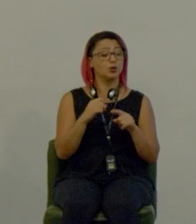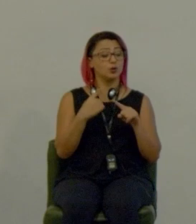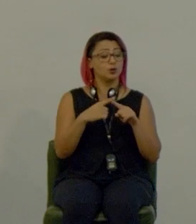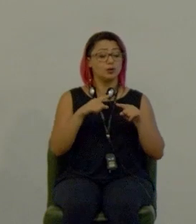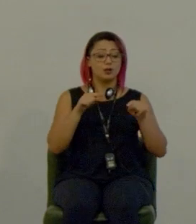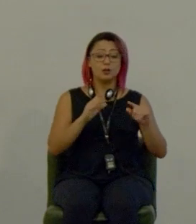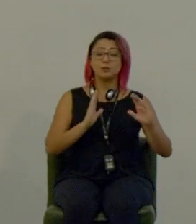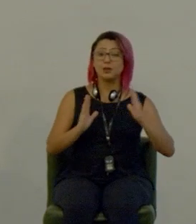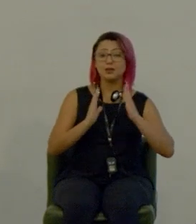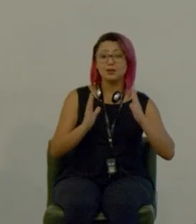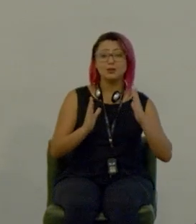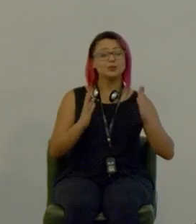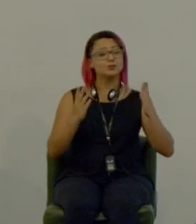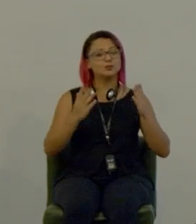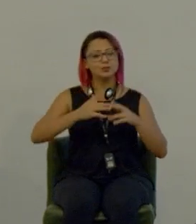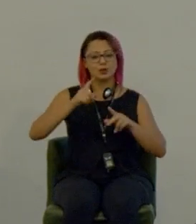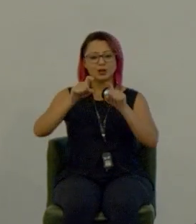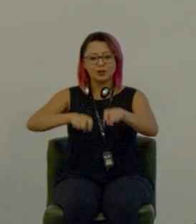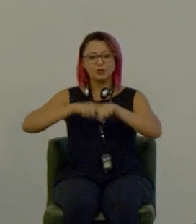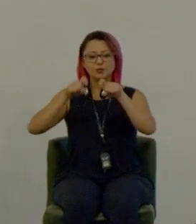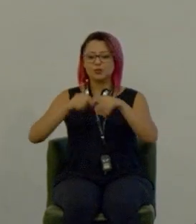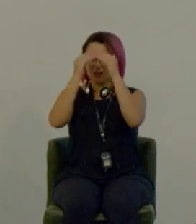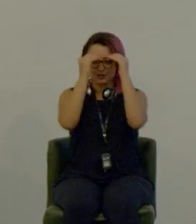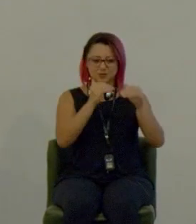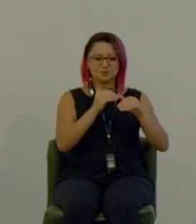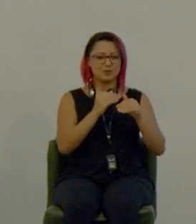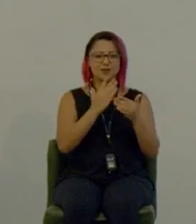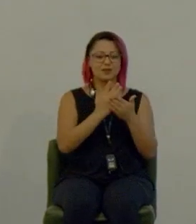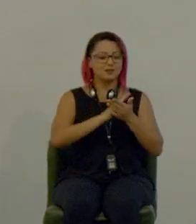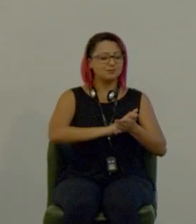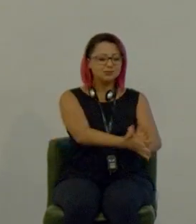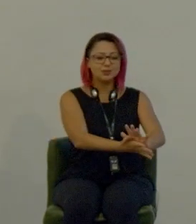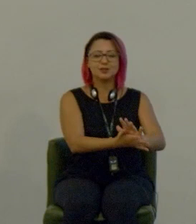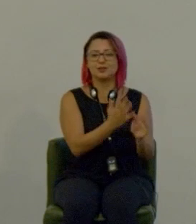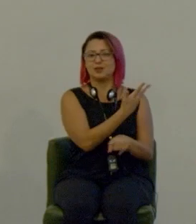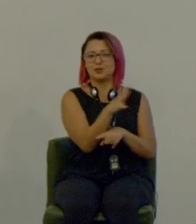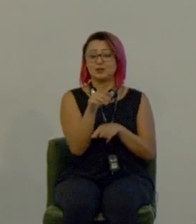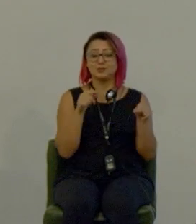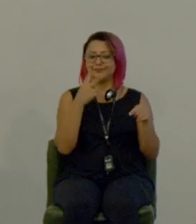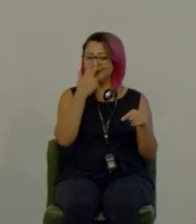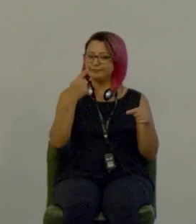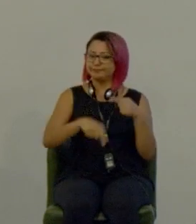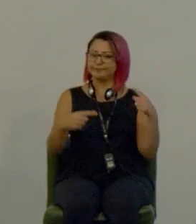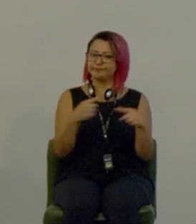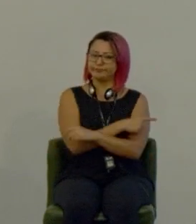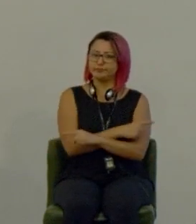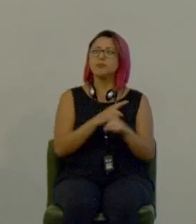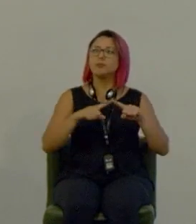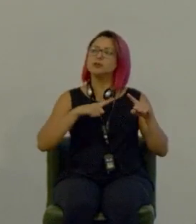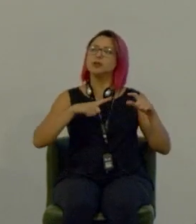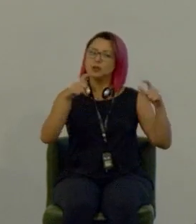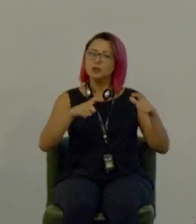aqui, né? Ela tem um conceito que eu acho que é muito interessante, que é o conceito de refúgios do Holoceno, que são esses espaços de resistência, onde essas